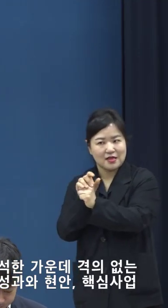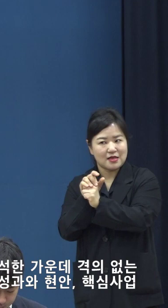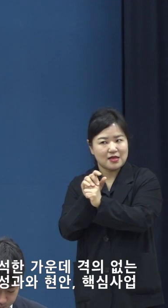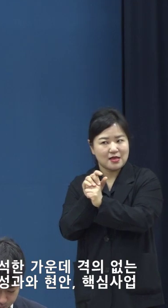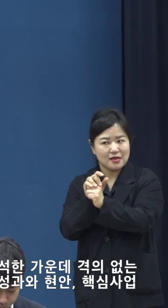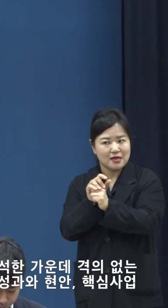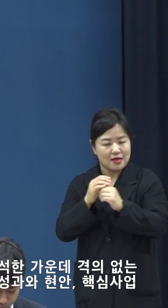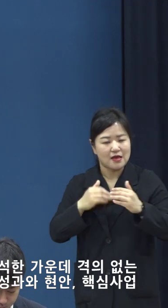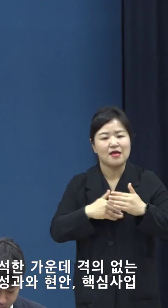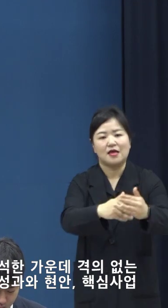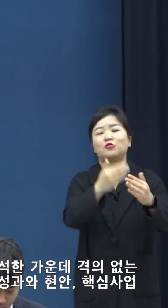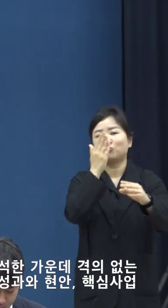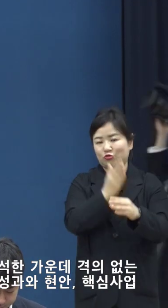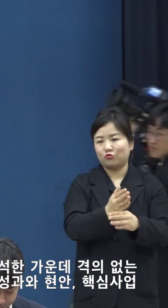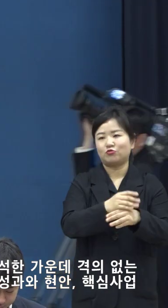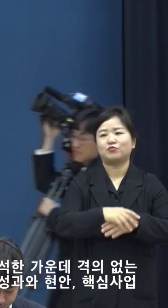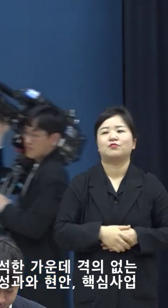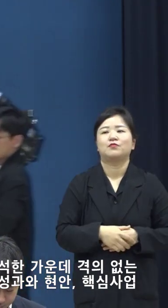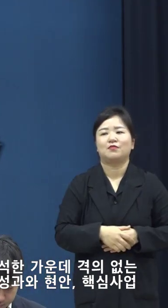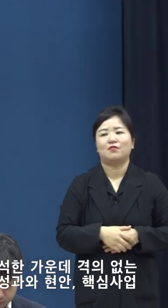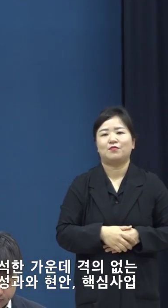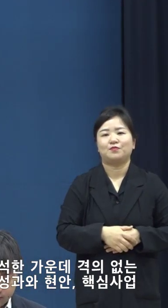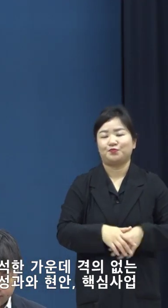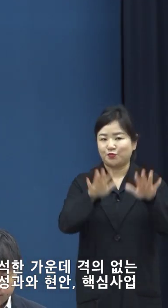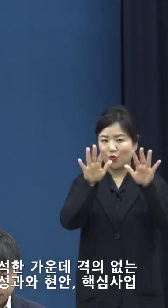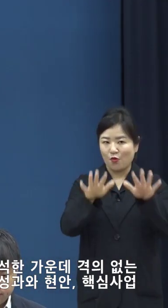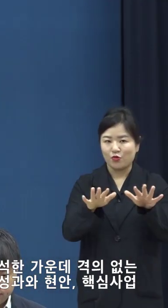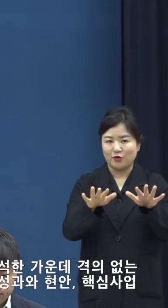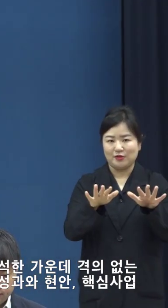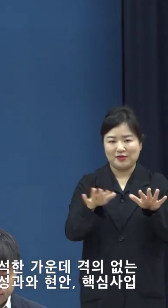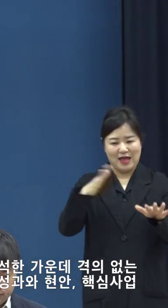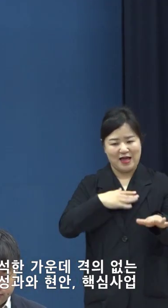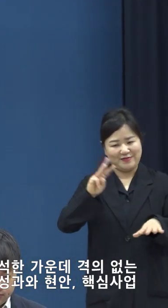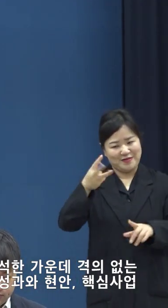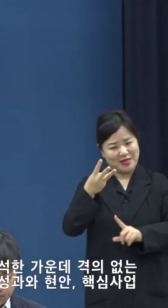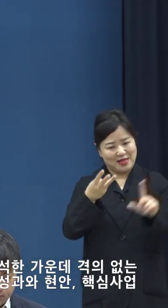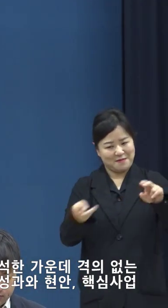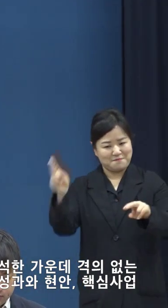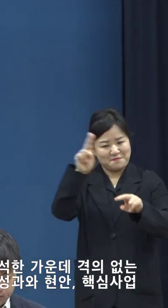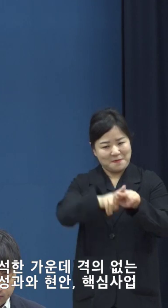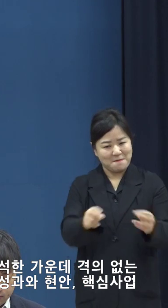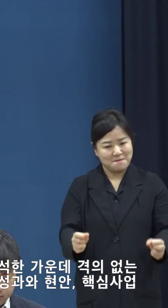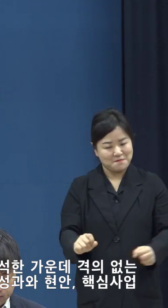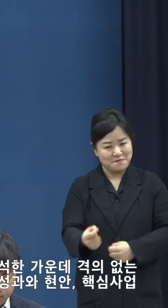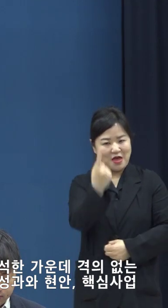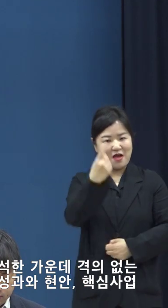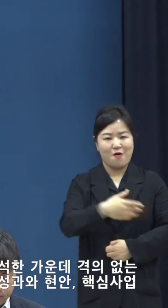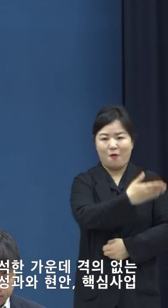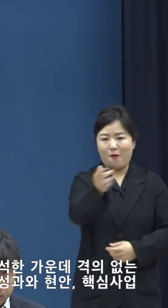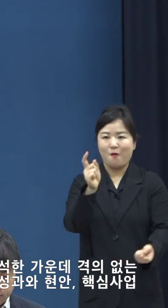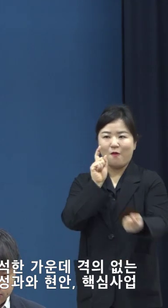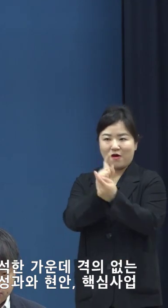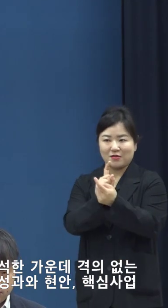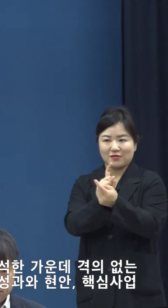좀 진행하고 있습니다. 하여튼 오늘 300일을 맞이해서 이렇게 많은 분들이 오셨는데요. 하여튼